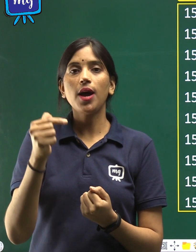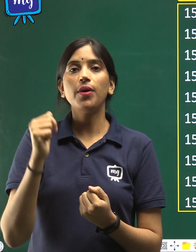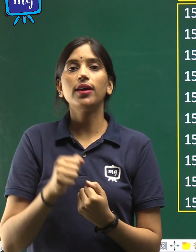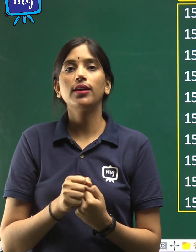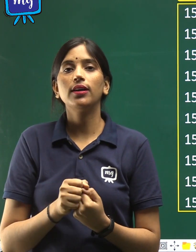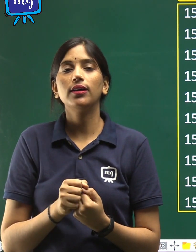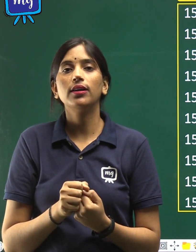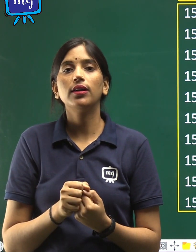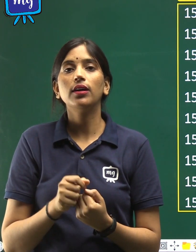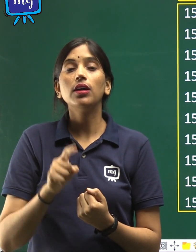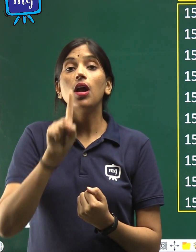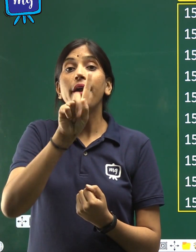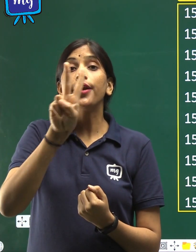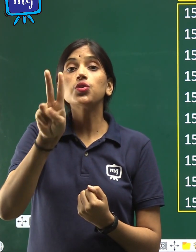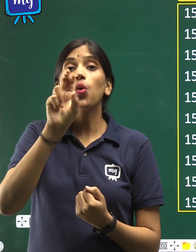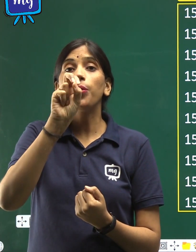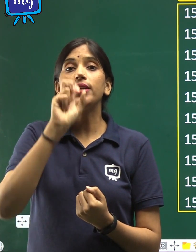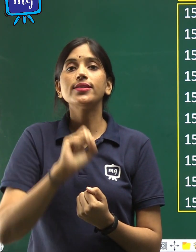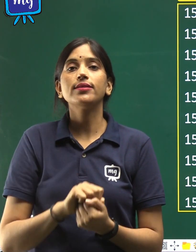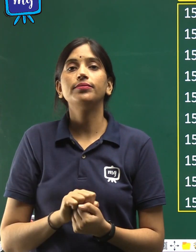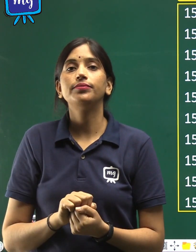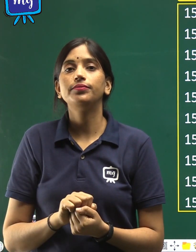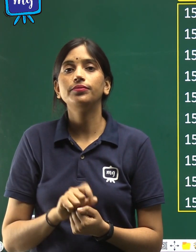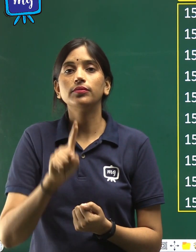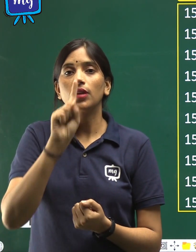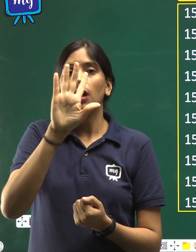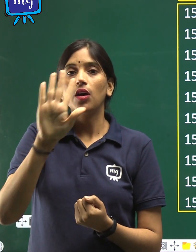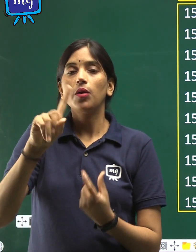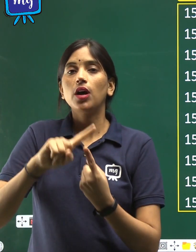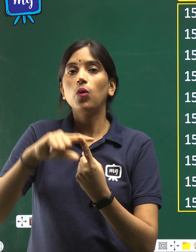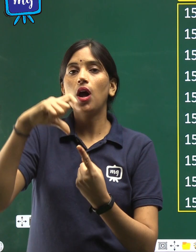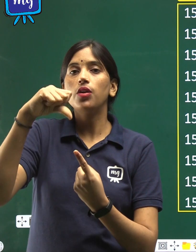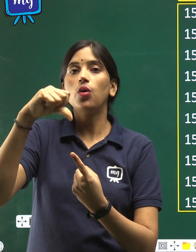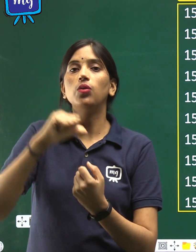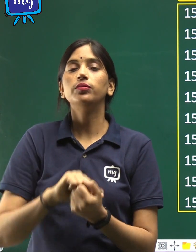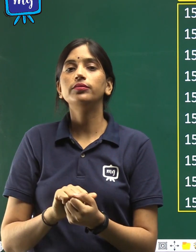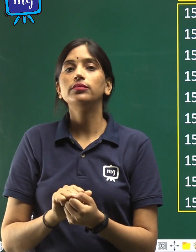बराबर 120। 15 गुणा 9